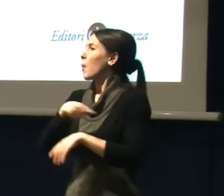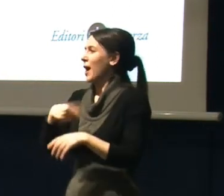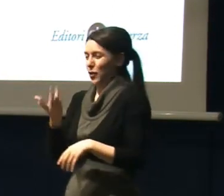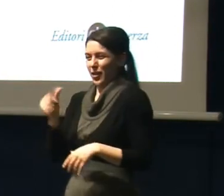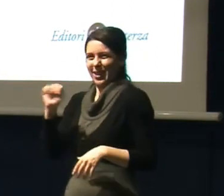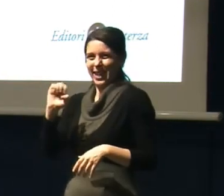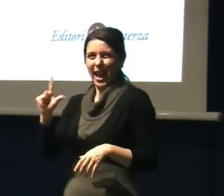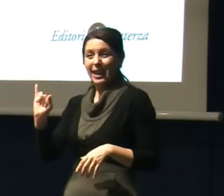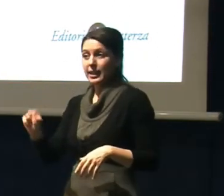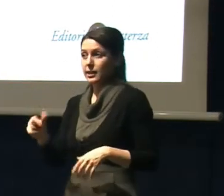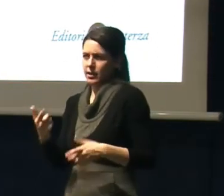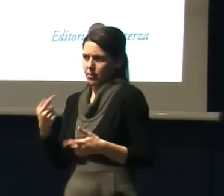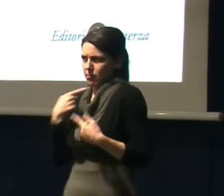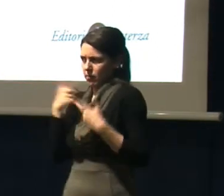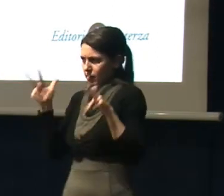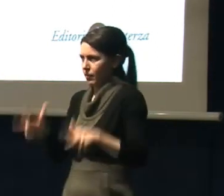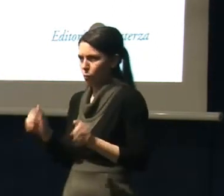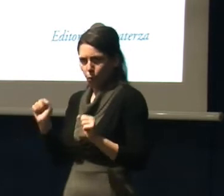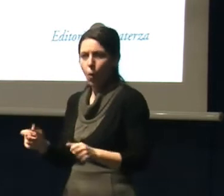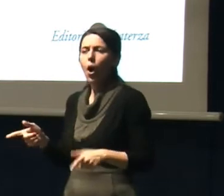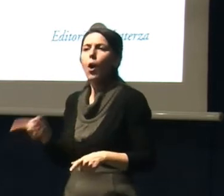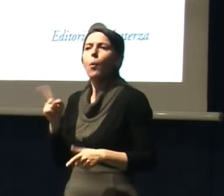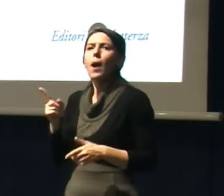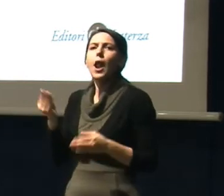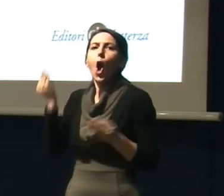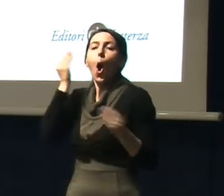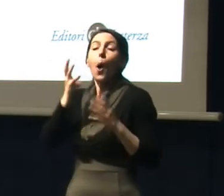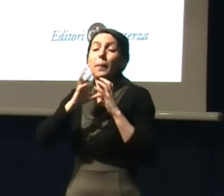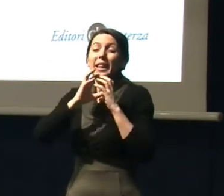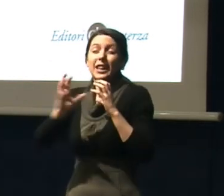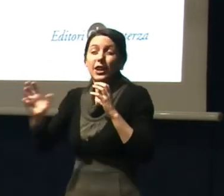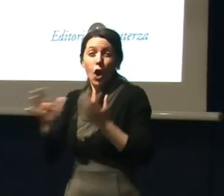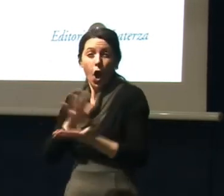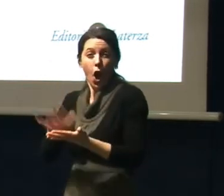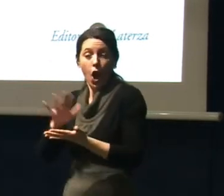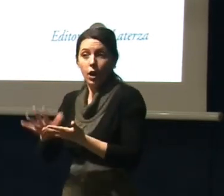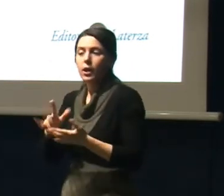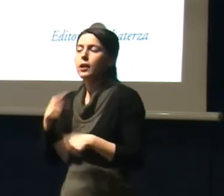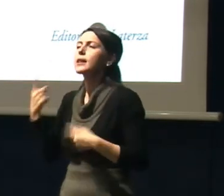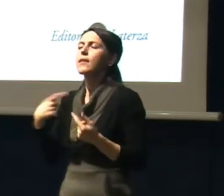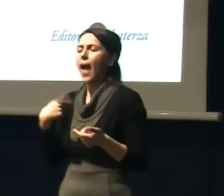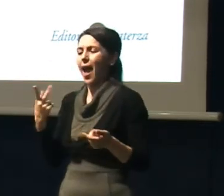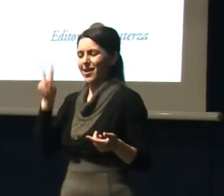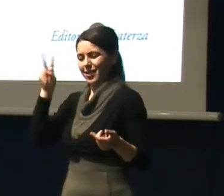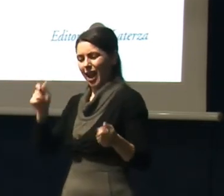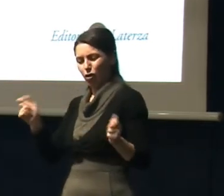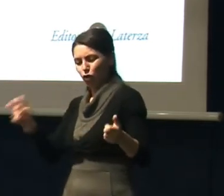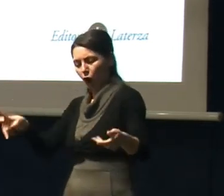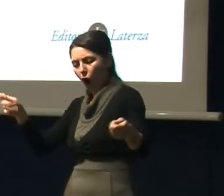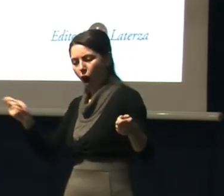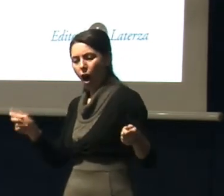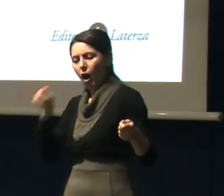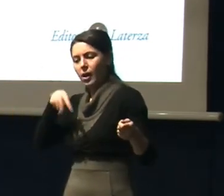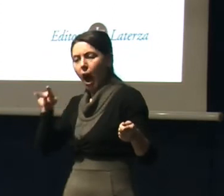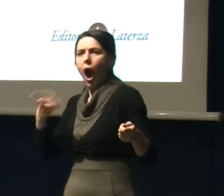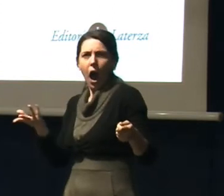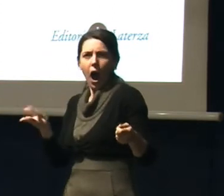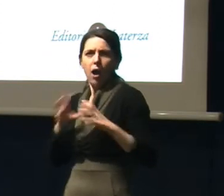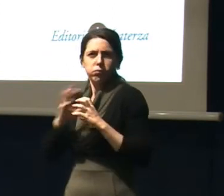salis sicuramente può confermarlo pubblica più opinioni e quindi sicuramente uno esposto a più opinioni di destra di sinistra